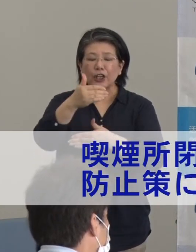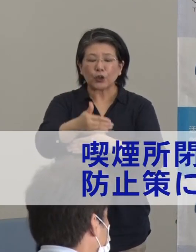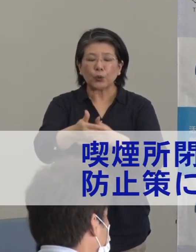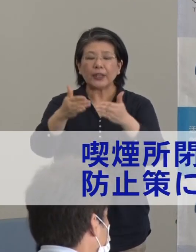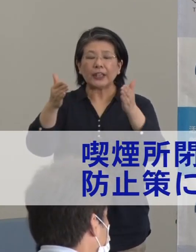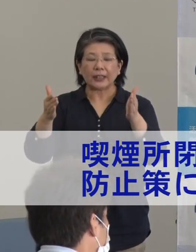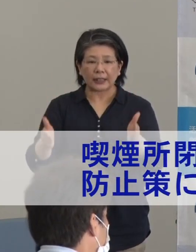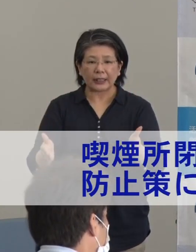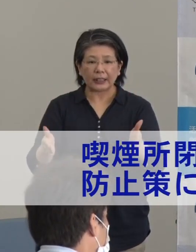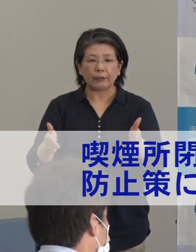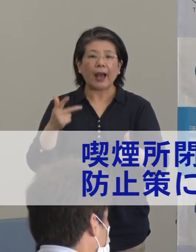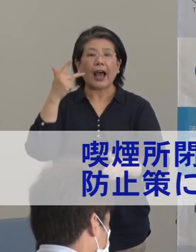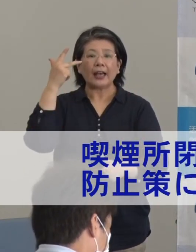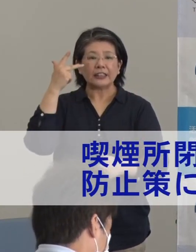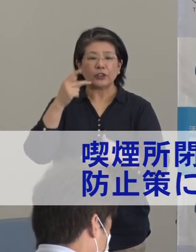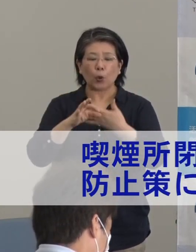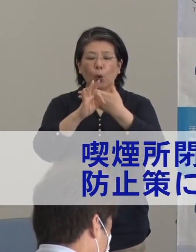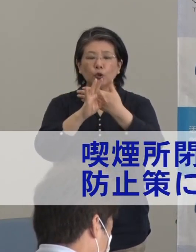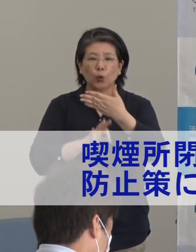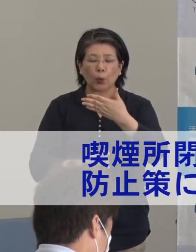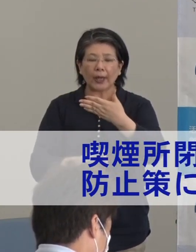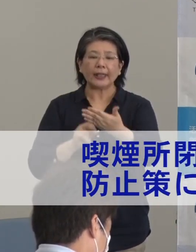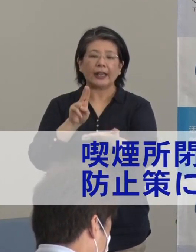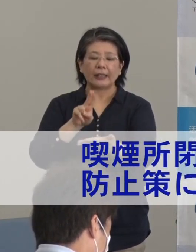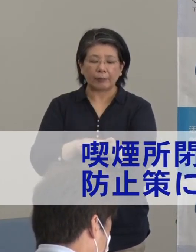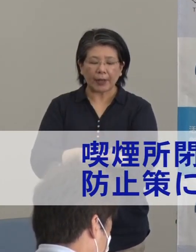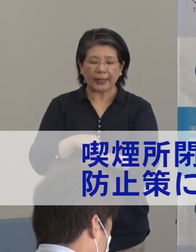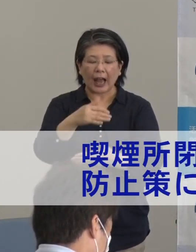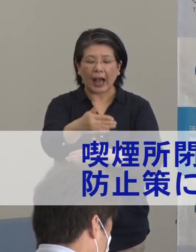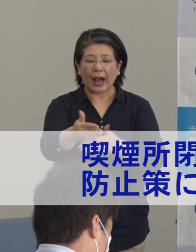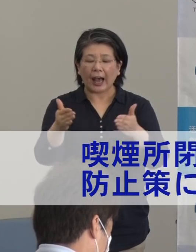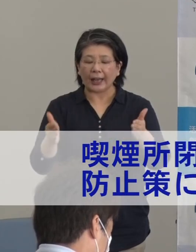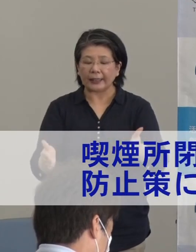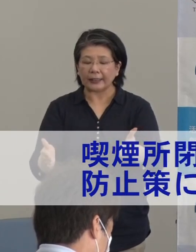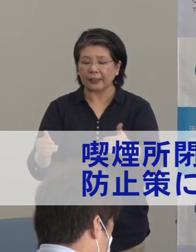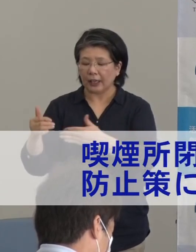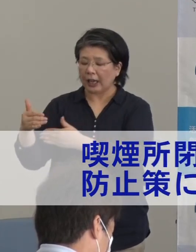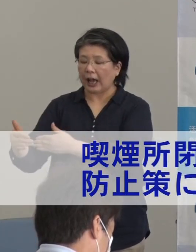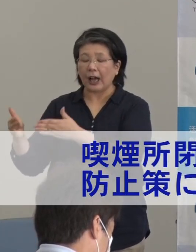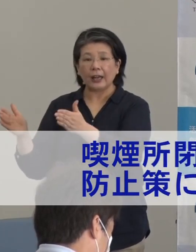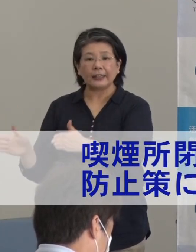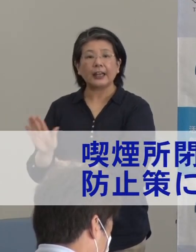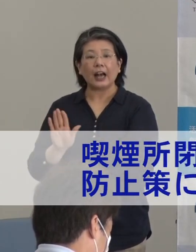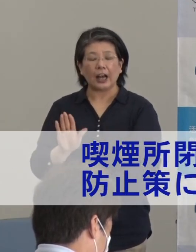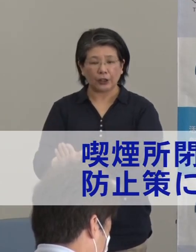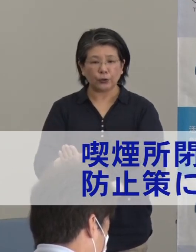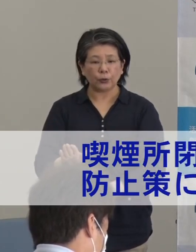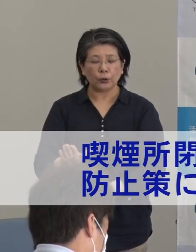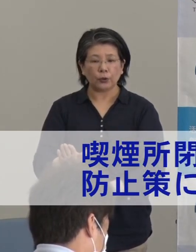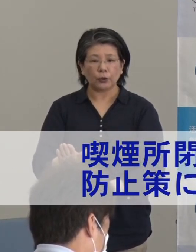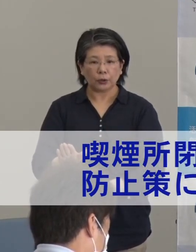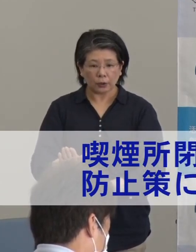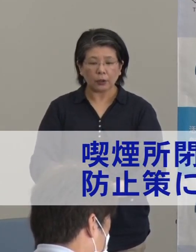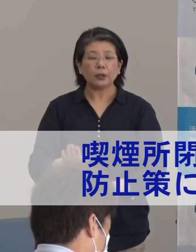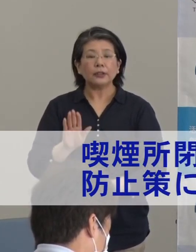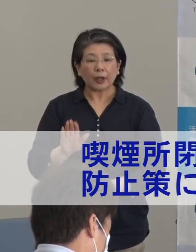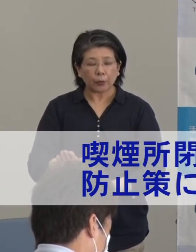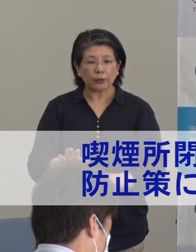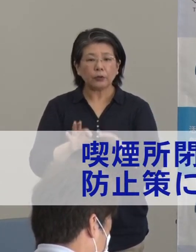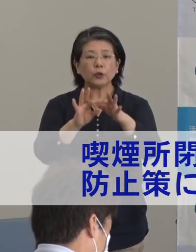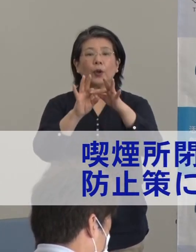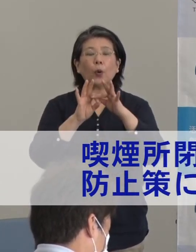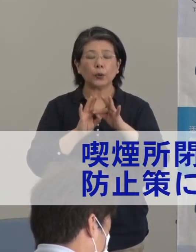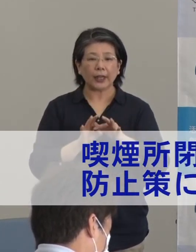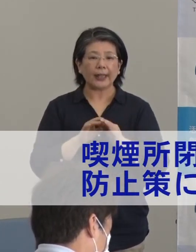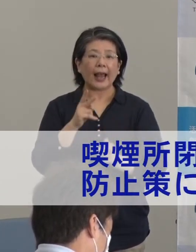区域に設定をしておりますので、まあ、それでもう、タバコは喫煙場所以外ではやめてもらうという